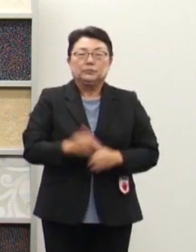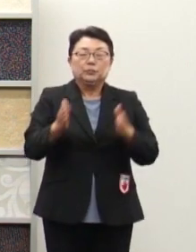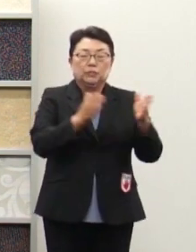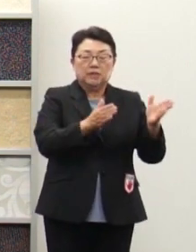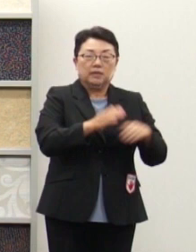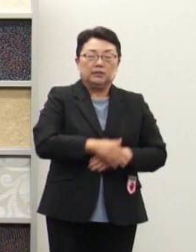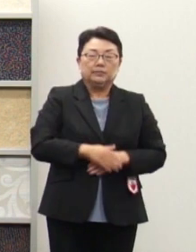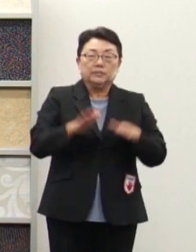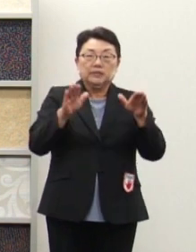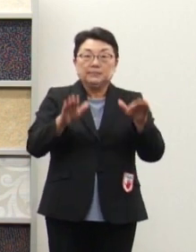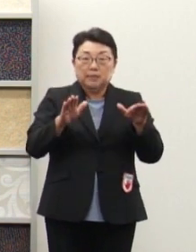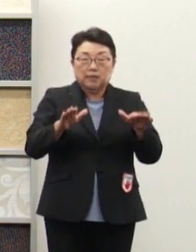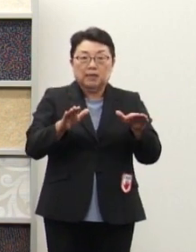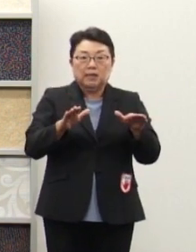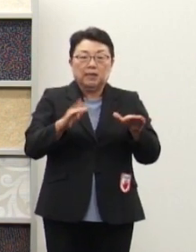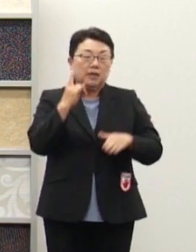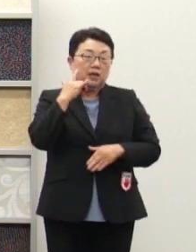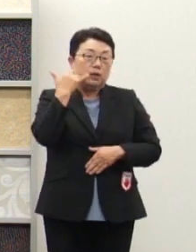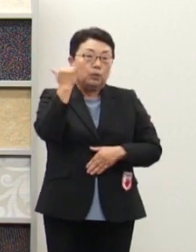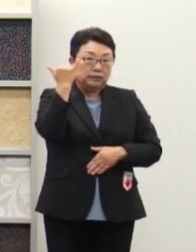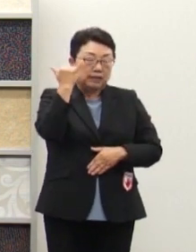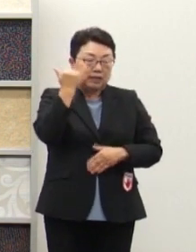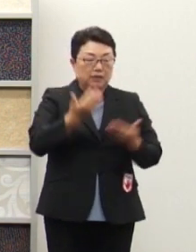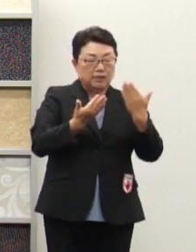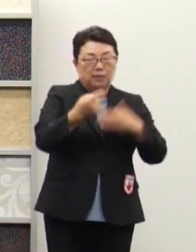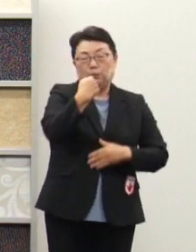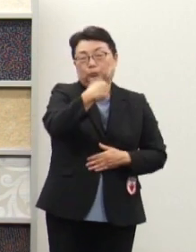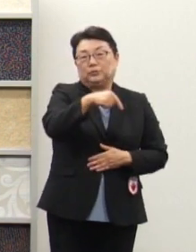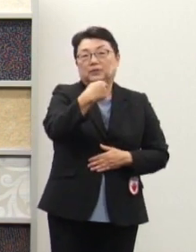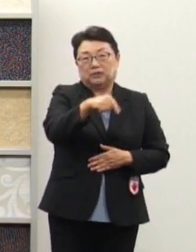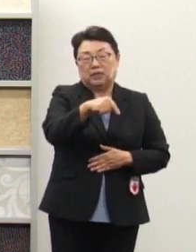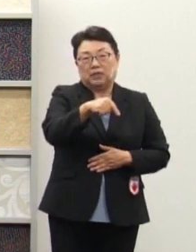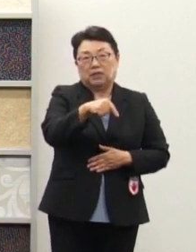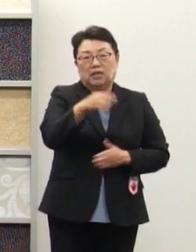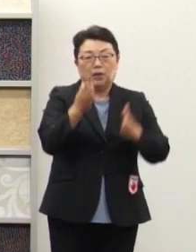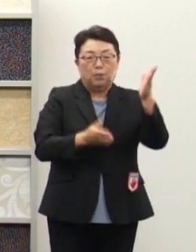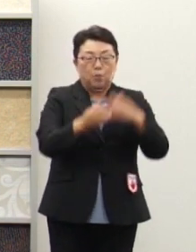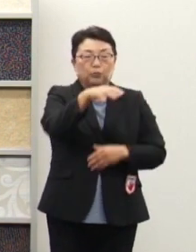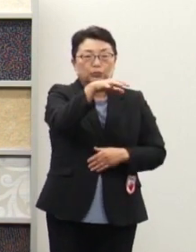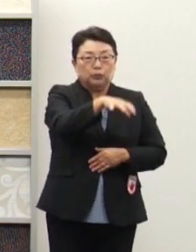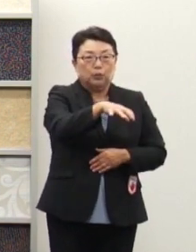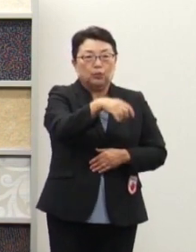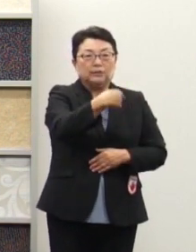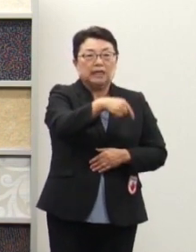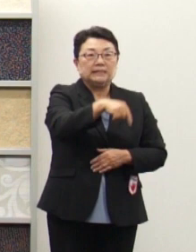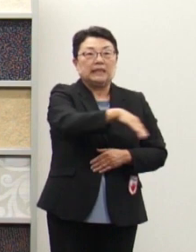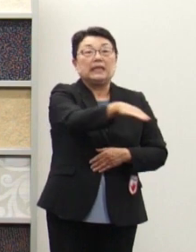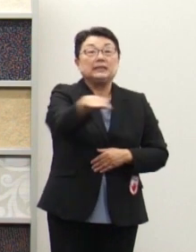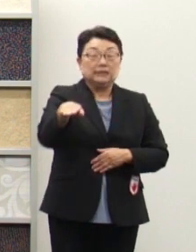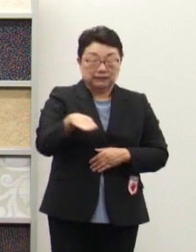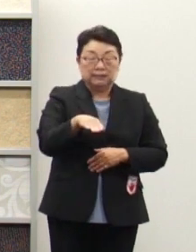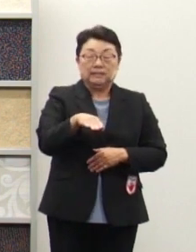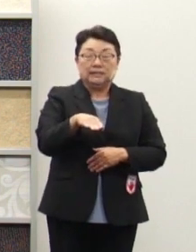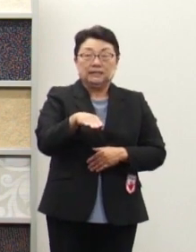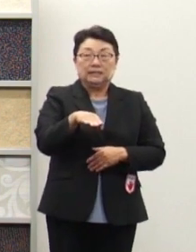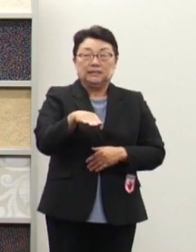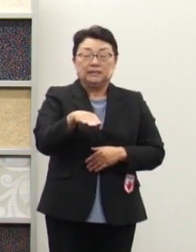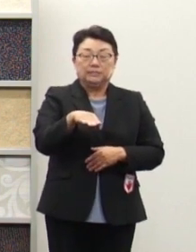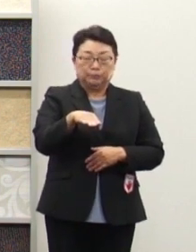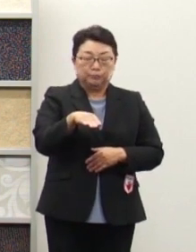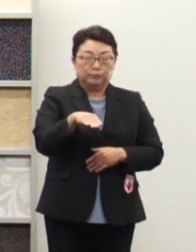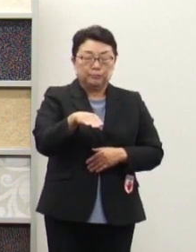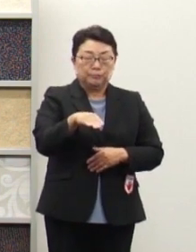また、現在、保護者の皆様や学校の先生方、保育現場の皆様方の多大